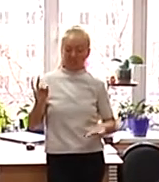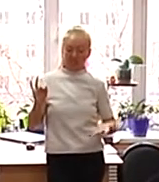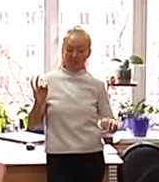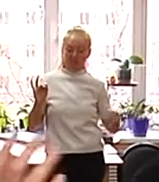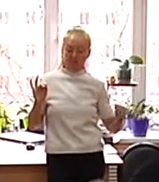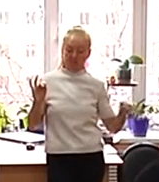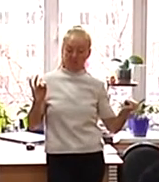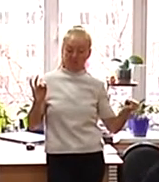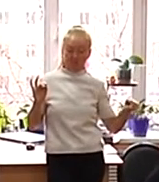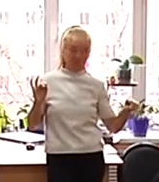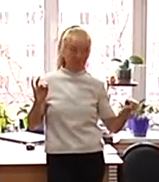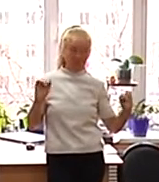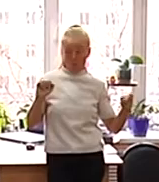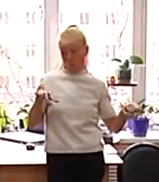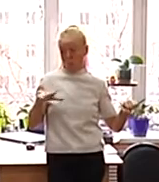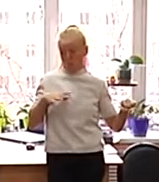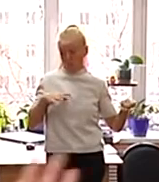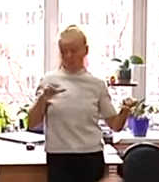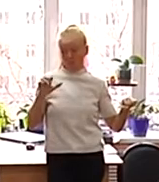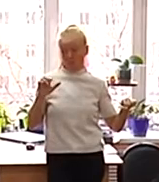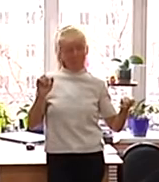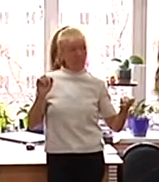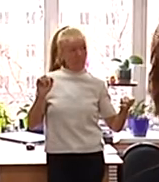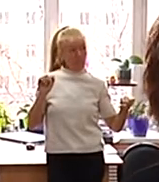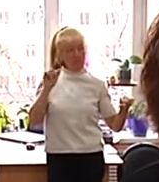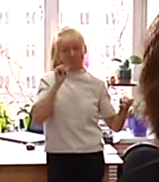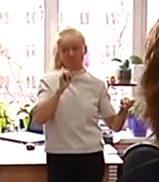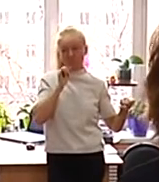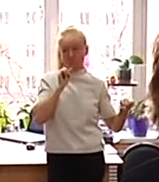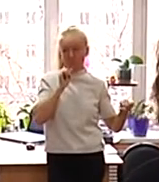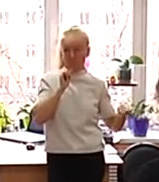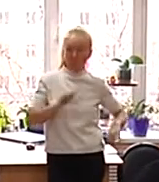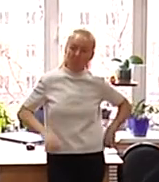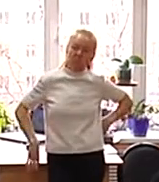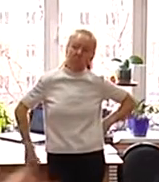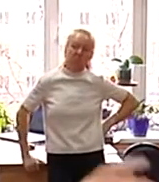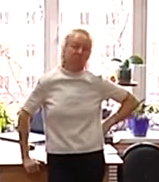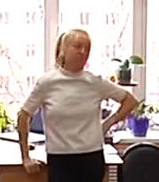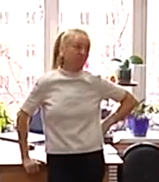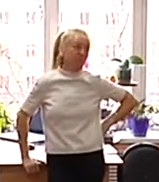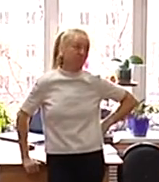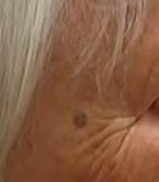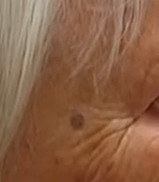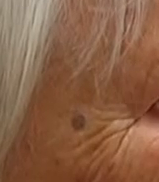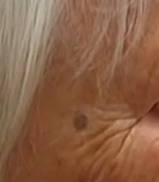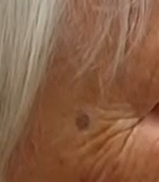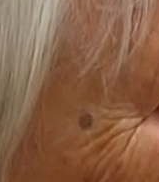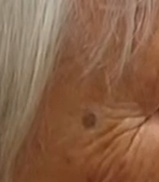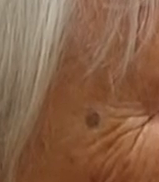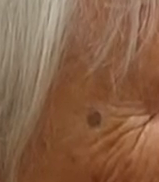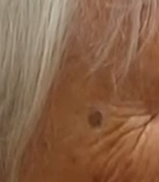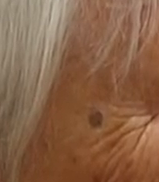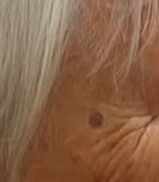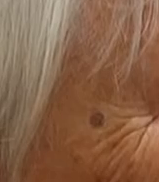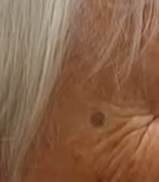чтобы люди были подготовлены, чтобы у них, по крайней мере, они подготовлены к тому, что